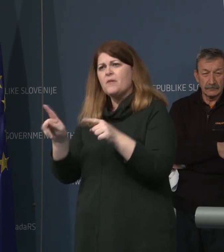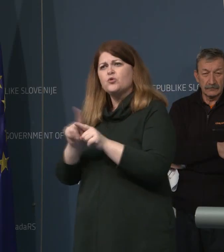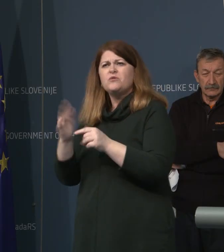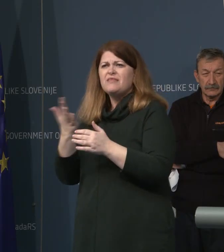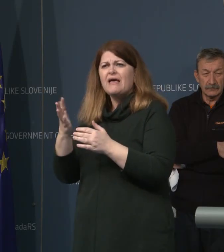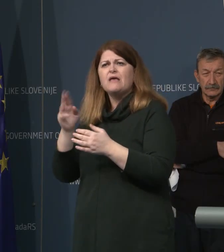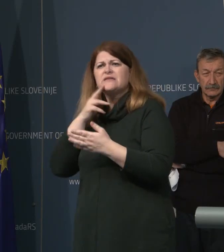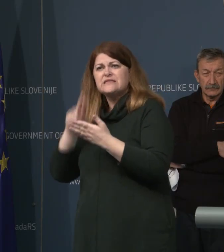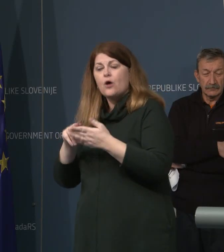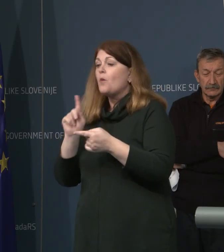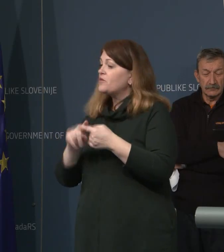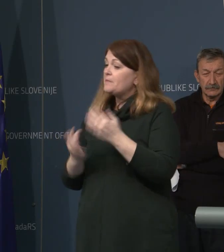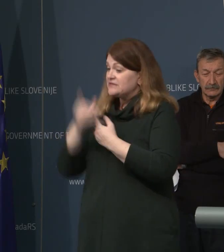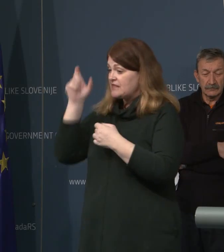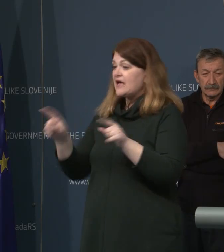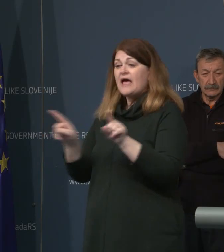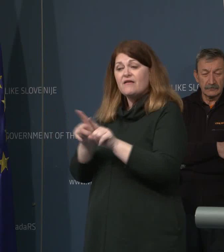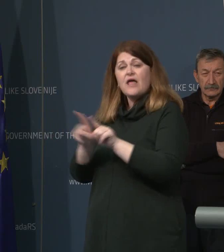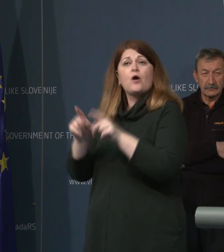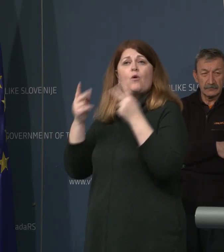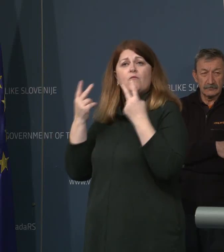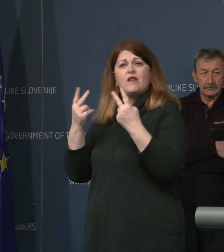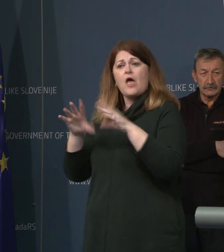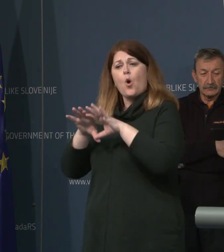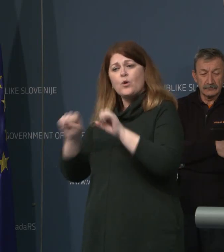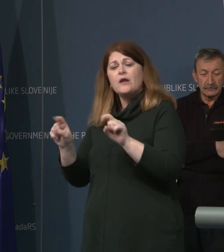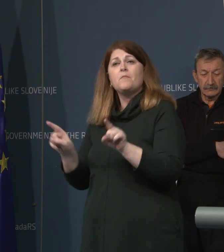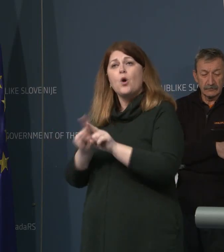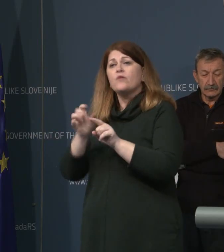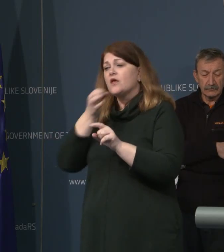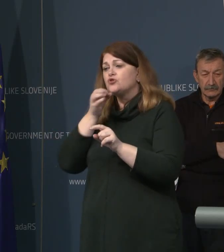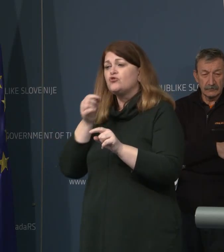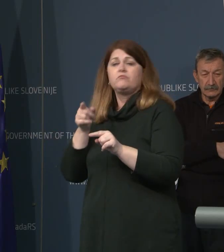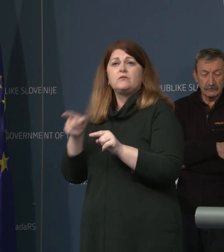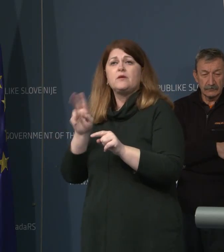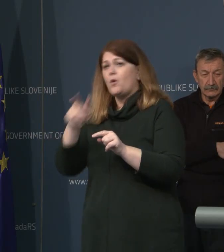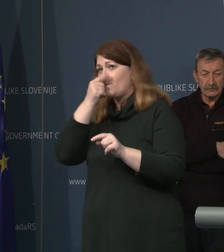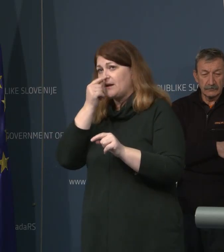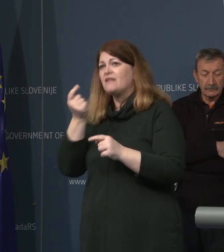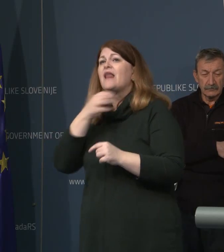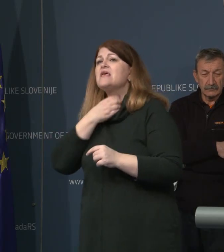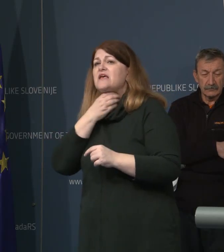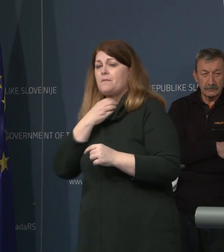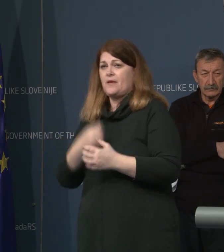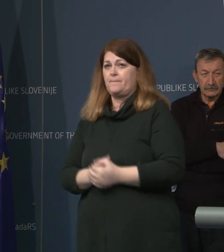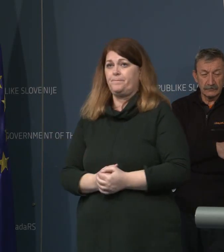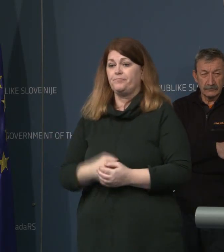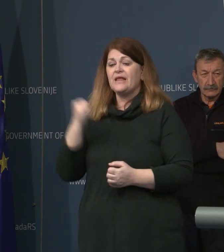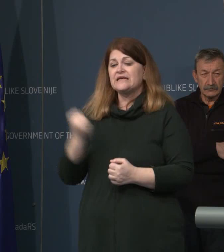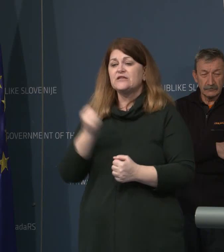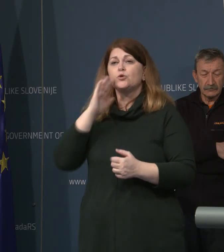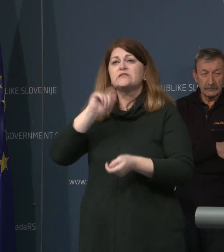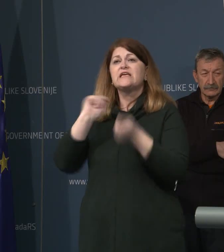njega popolnoma enaki ukrepi, kot bi veljali sicer v primeru prehlada ali gripe. Zato se bo